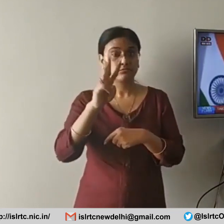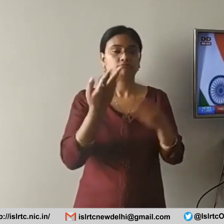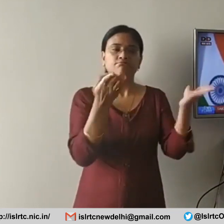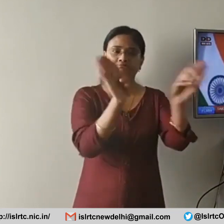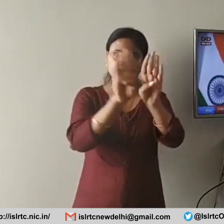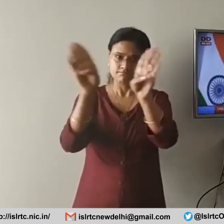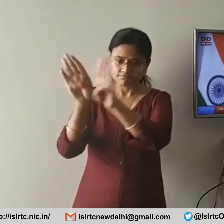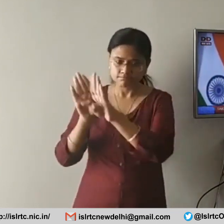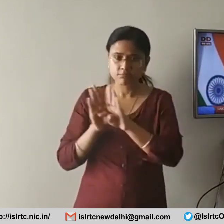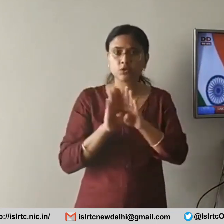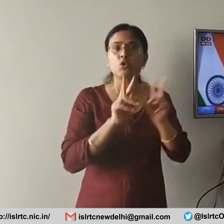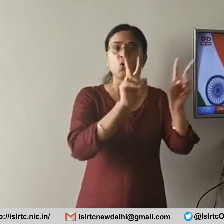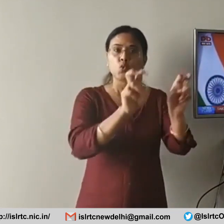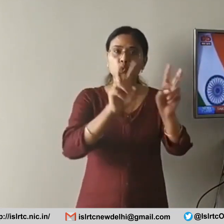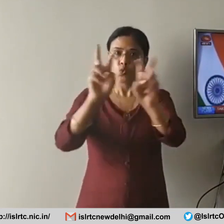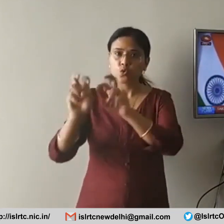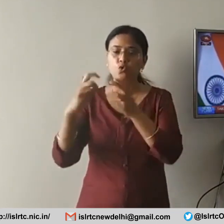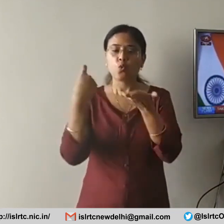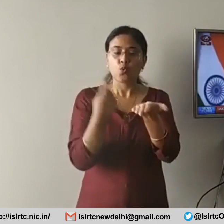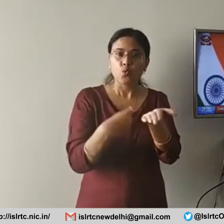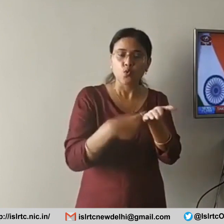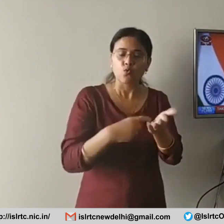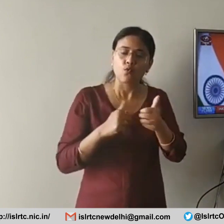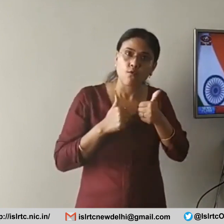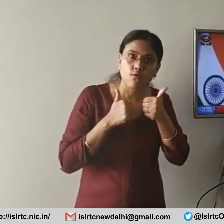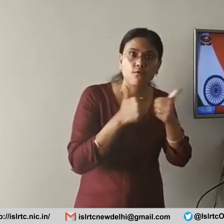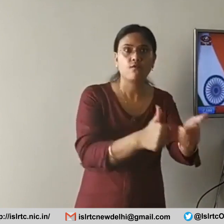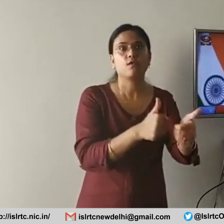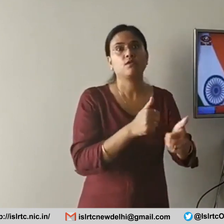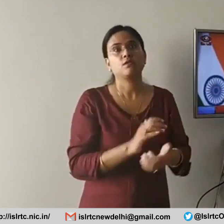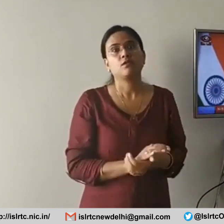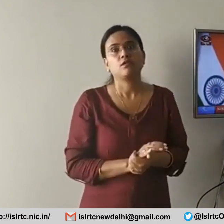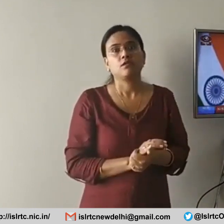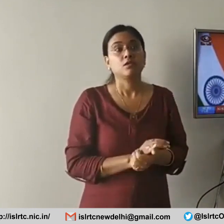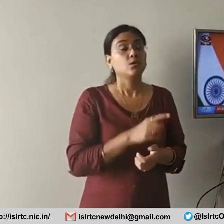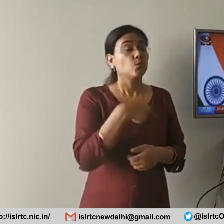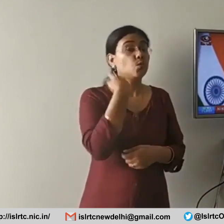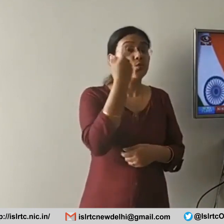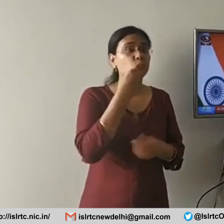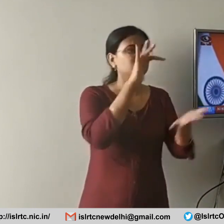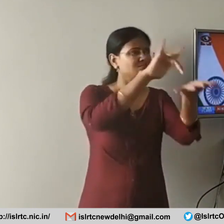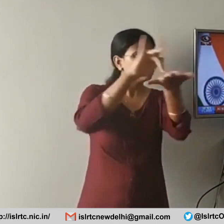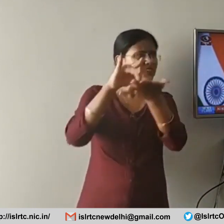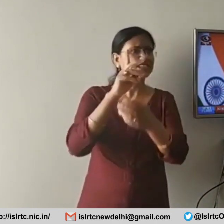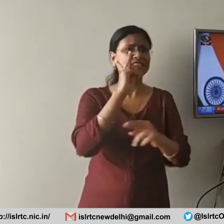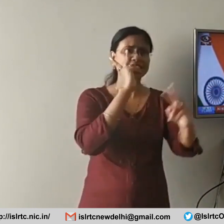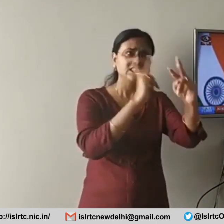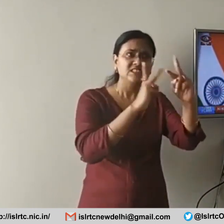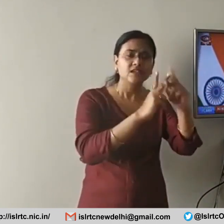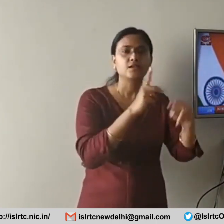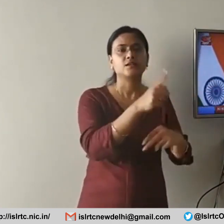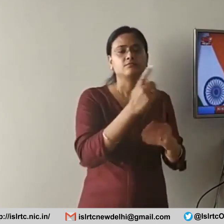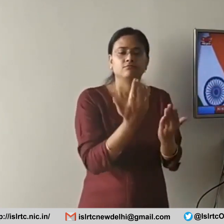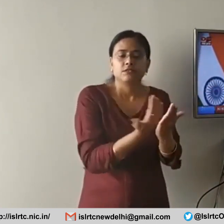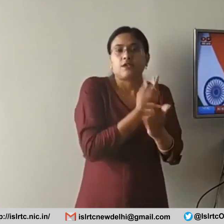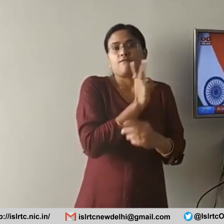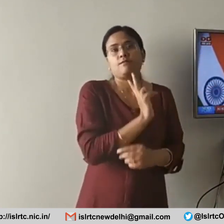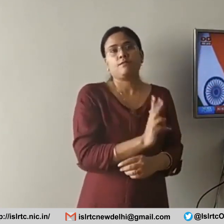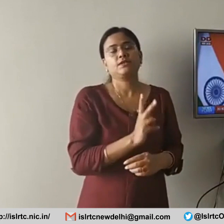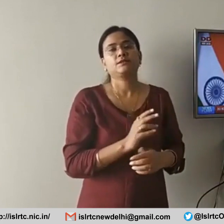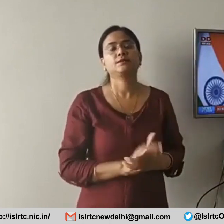लॉकडाउन के नियमों का पालन करें। जहां है वहां रहें, सुरक्षित रहें।